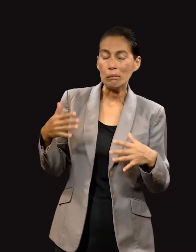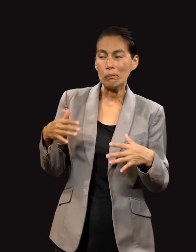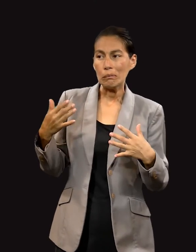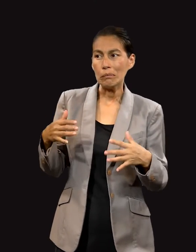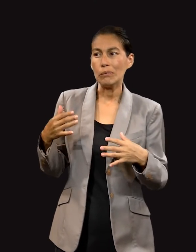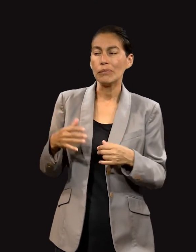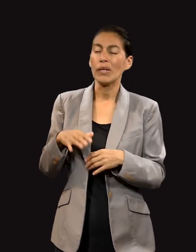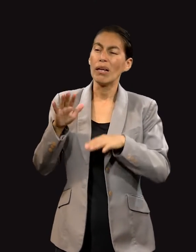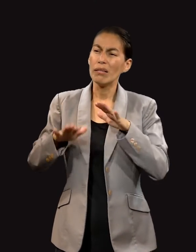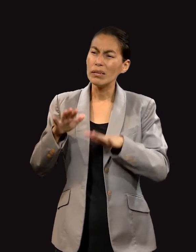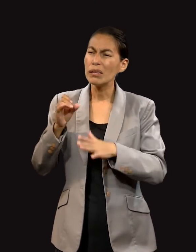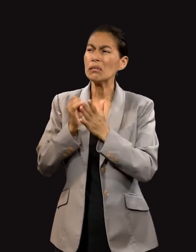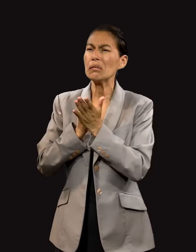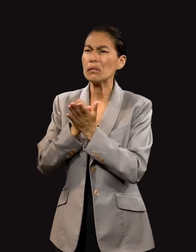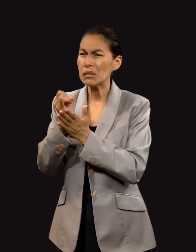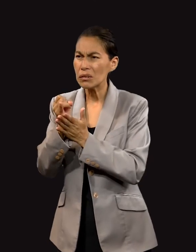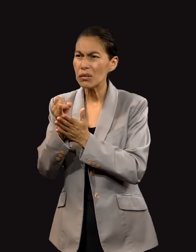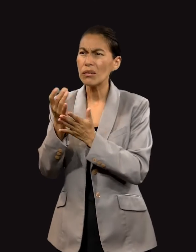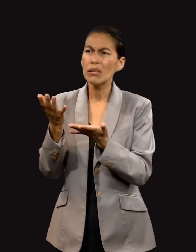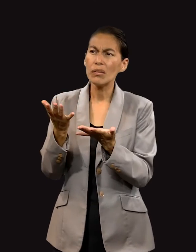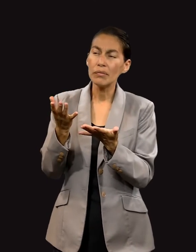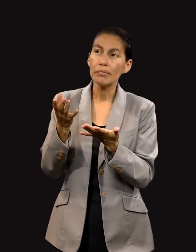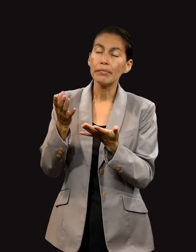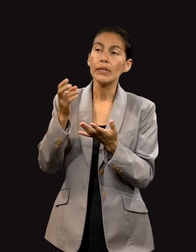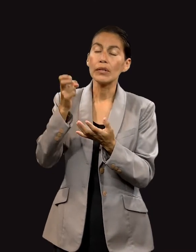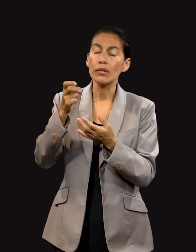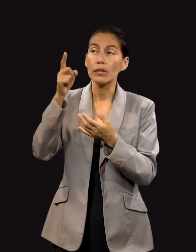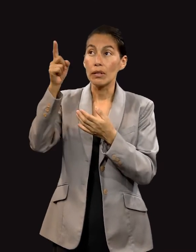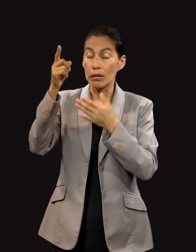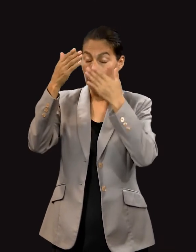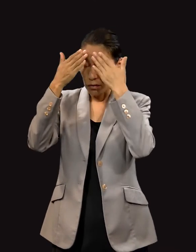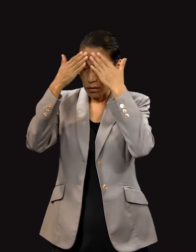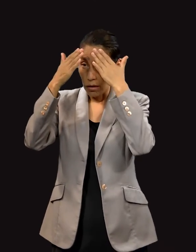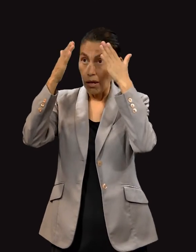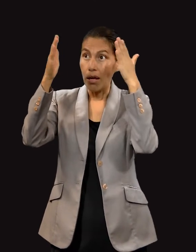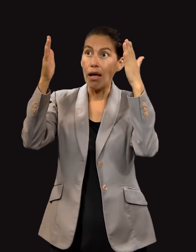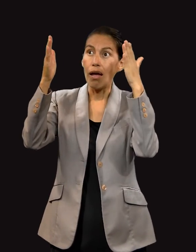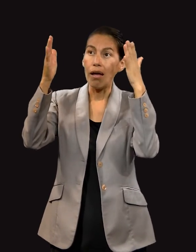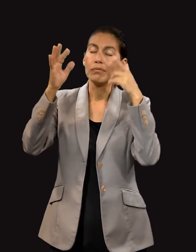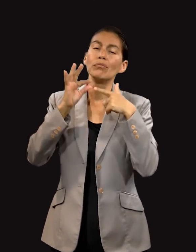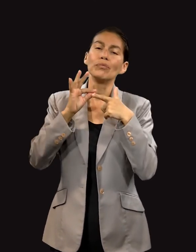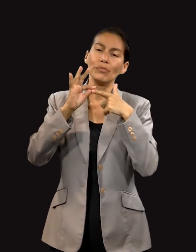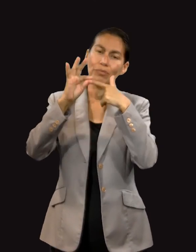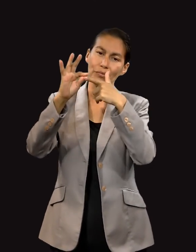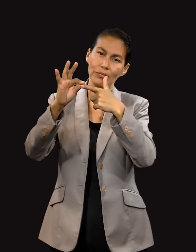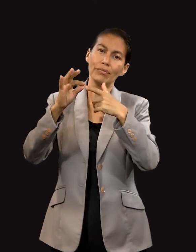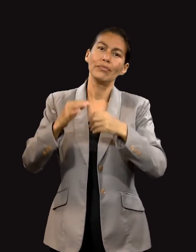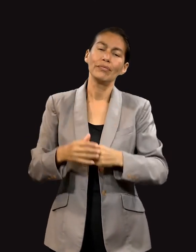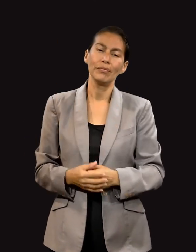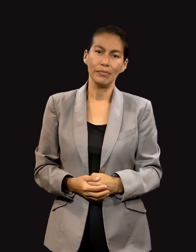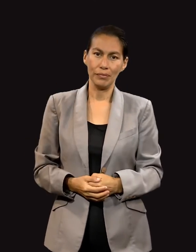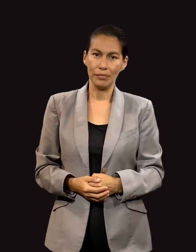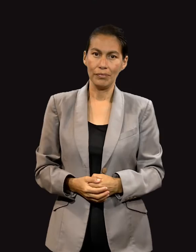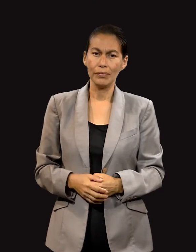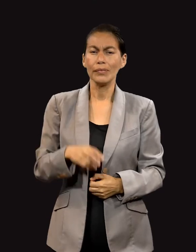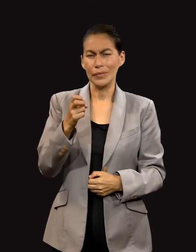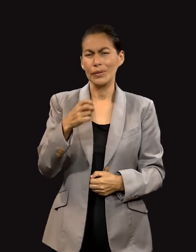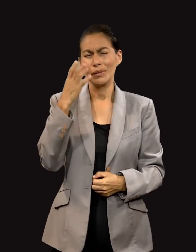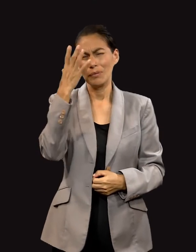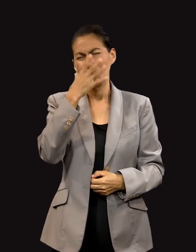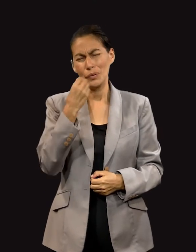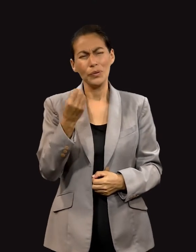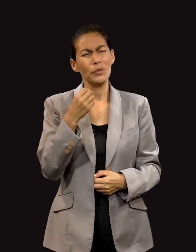pues a veces no sabemos qué hacer, decisiones qué tomar y el Señor es quien nos dirige, nos guía. dirige.